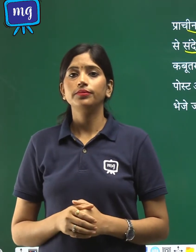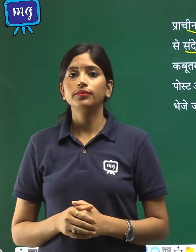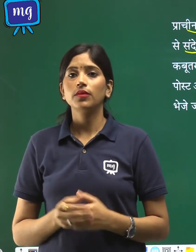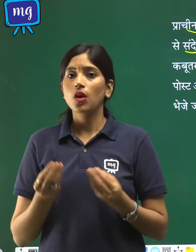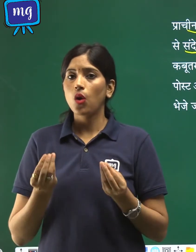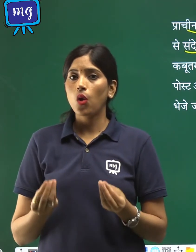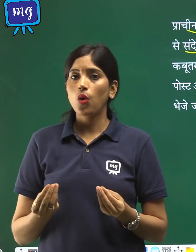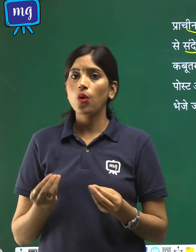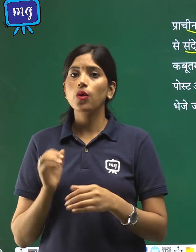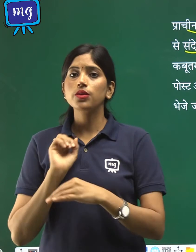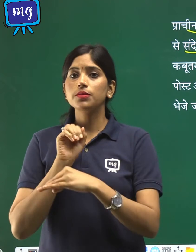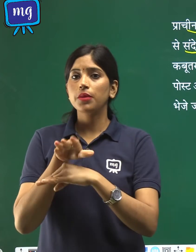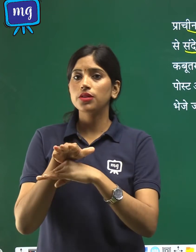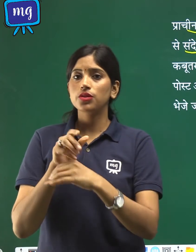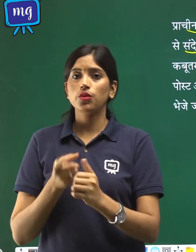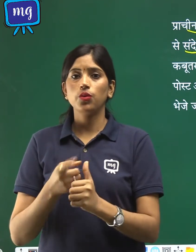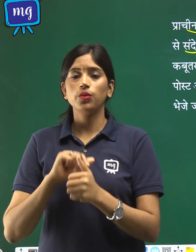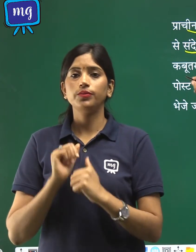कुछ संदेशों को